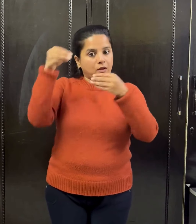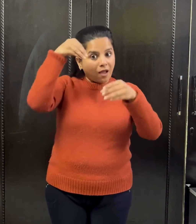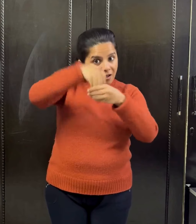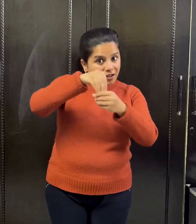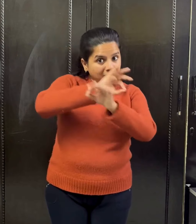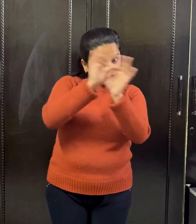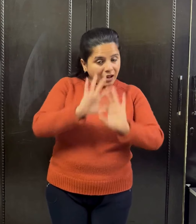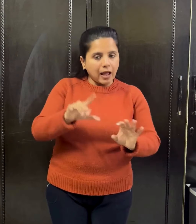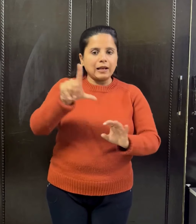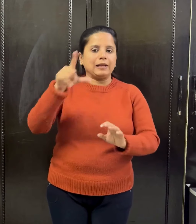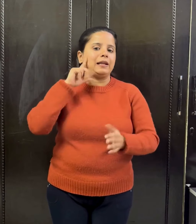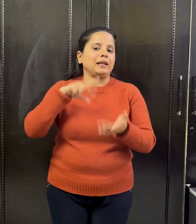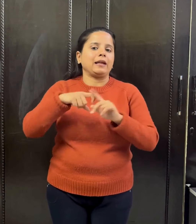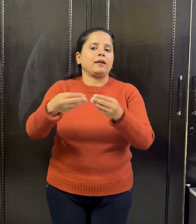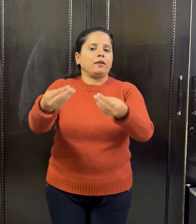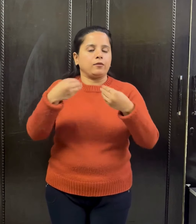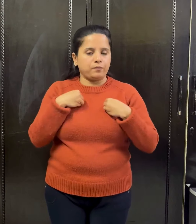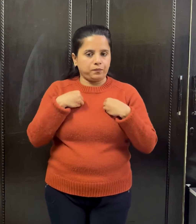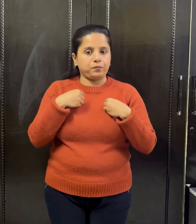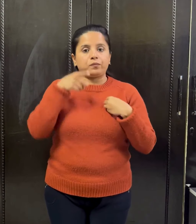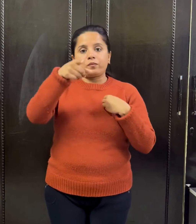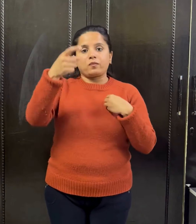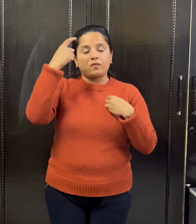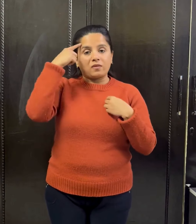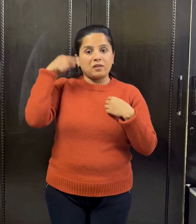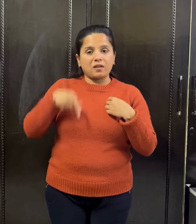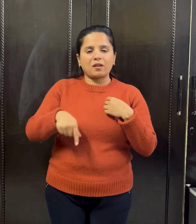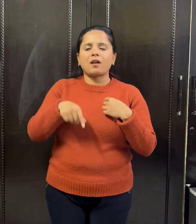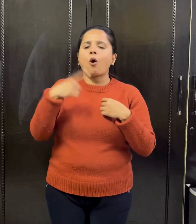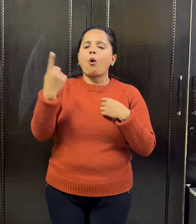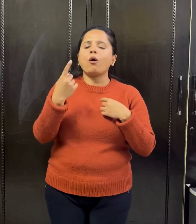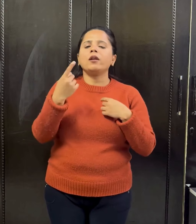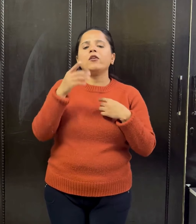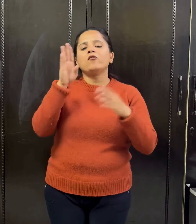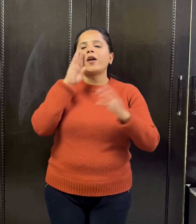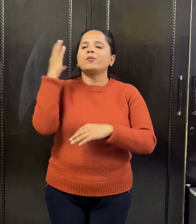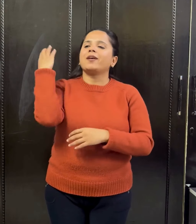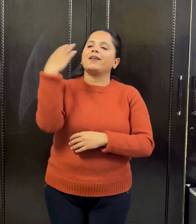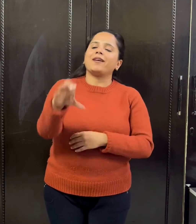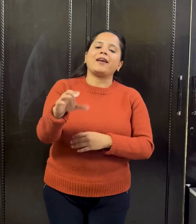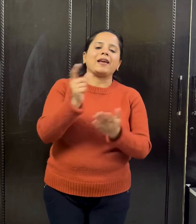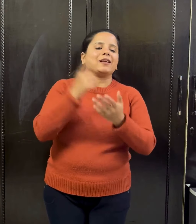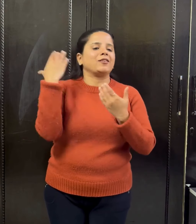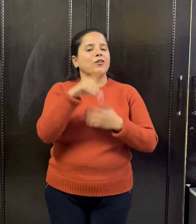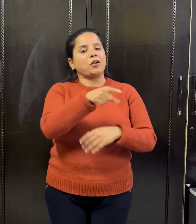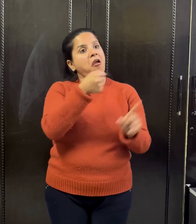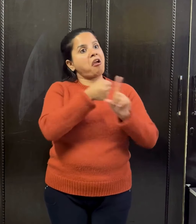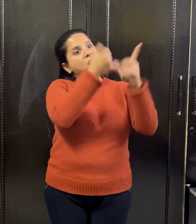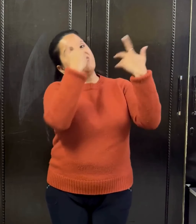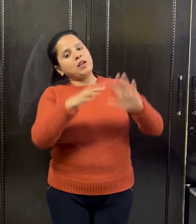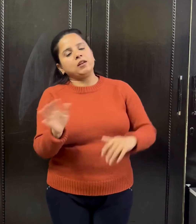सिर्फ सोशल मीडिया पोस्ट को सेल्फ एडवोकेसी नहीं माना जाएगा जब तक प्रॉपर गवर्नेंस चैनल का